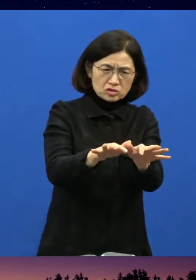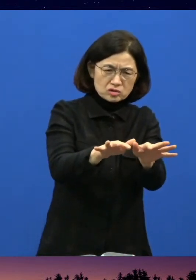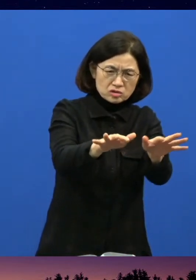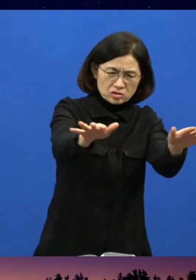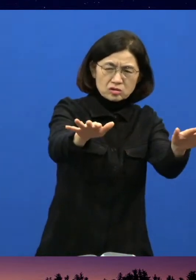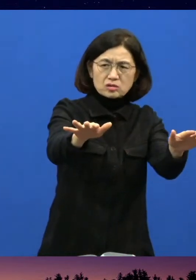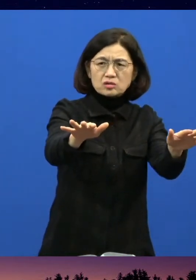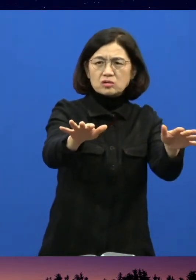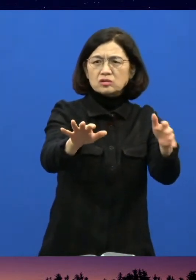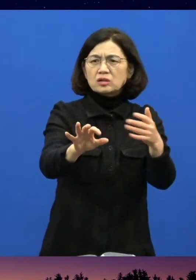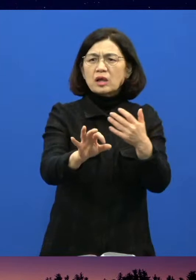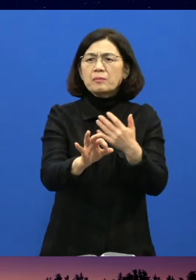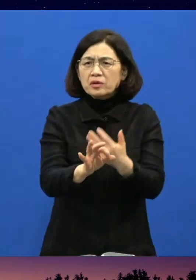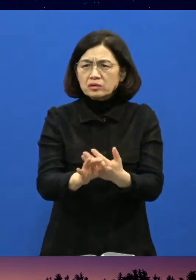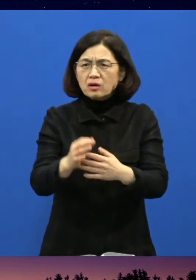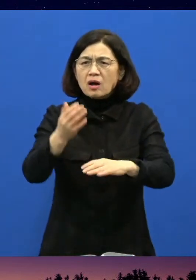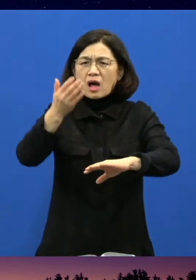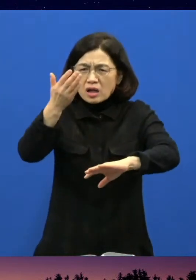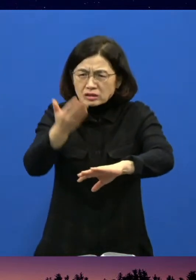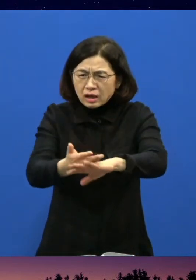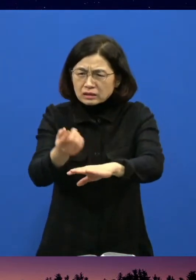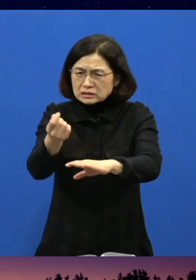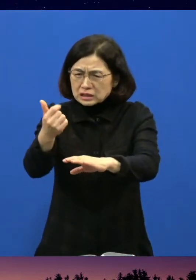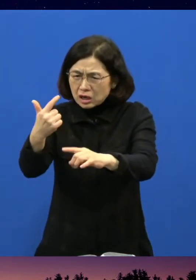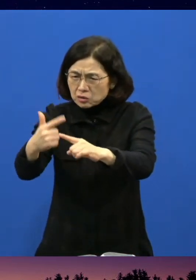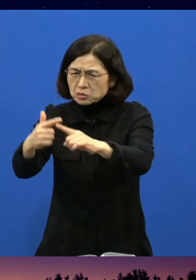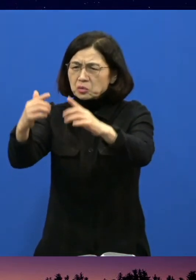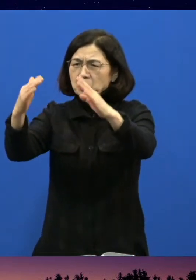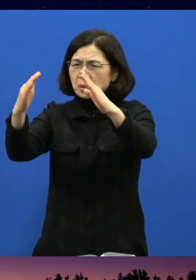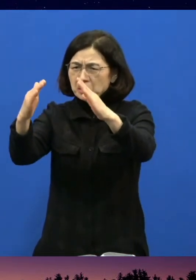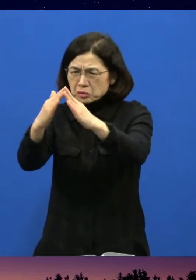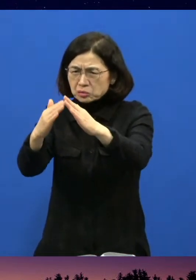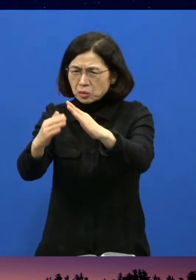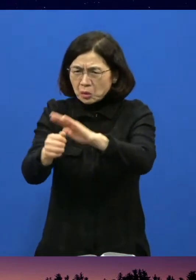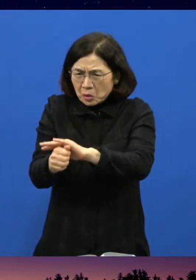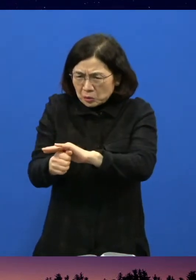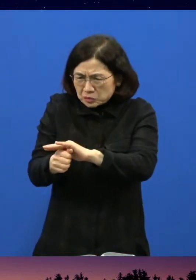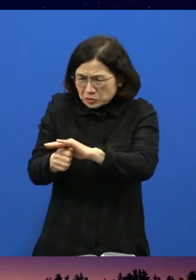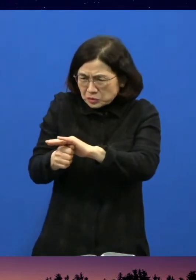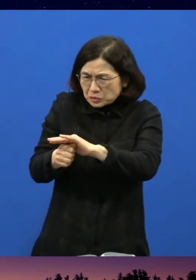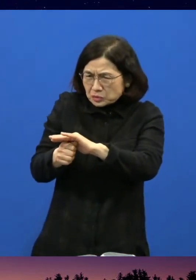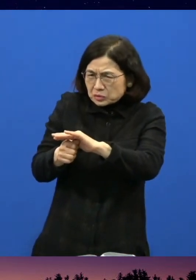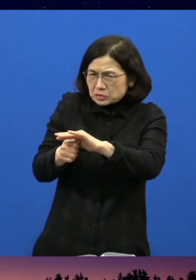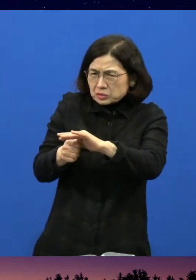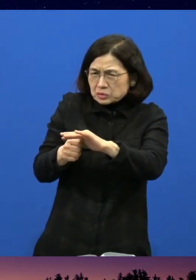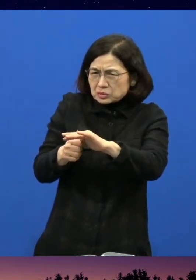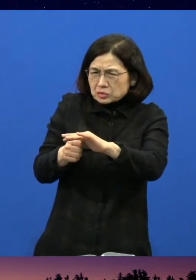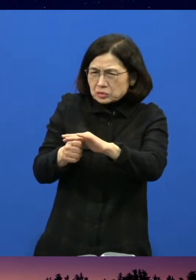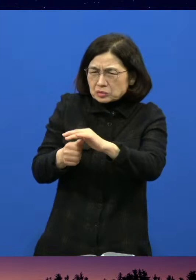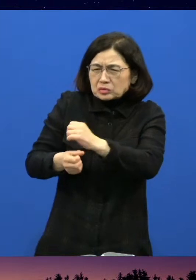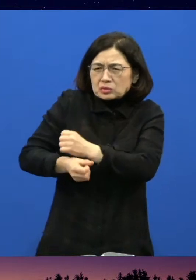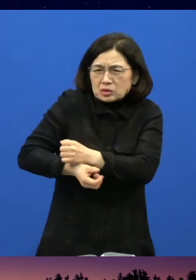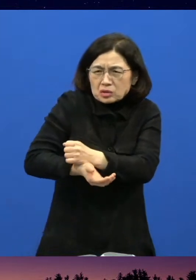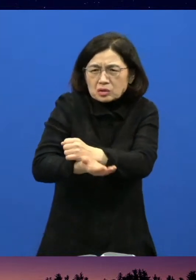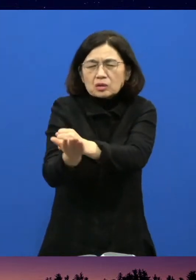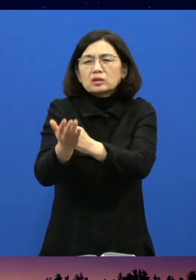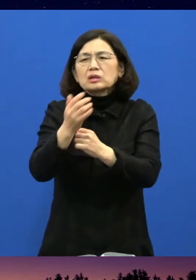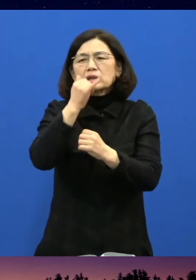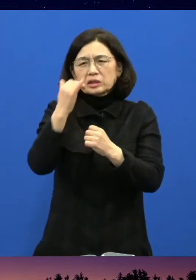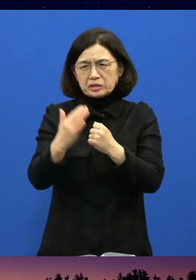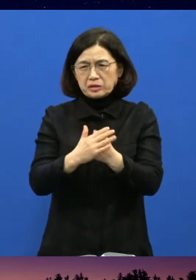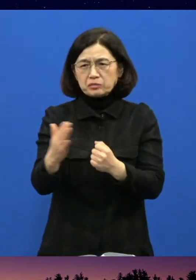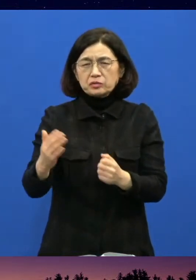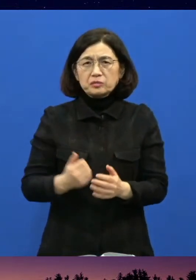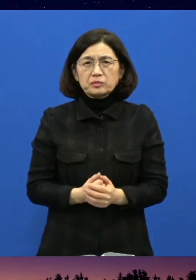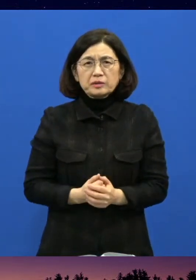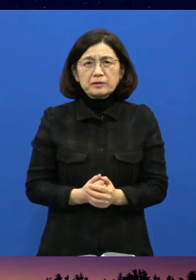전체 교회들에게도 굉장히 움츠리게 하고 분위기가 아주 어둡게 만들죠. 어려움을 줄 수 있습니다.